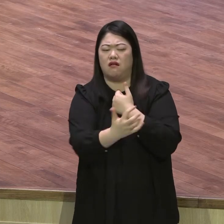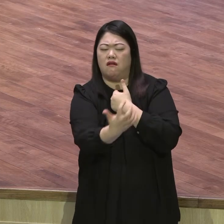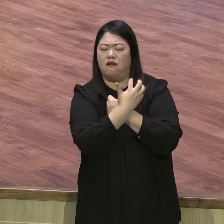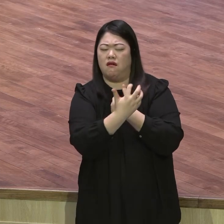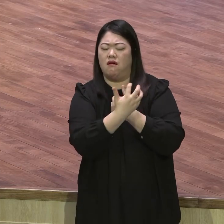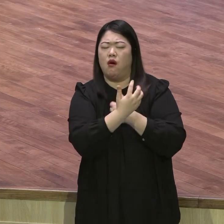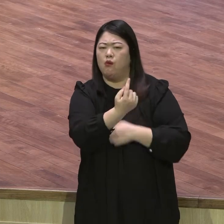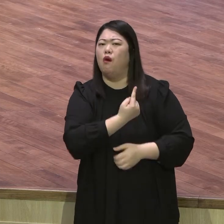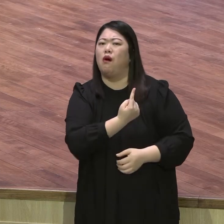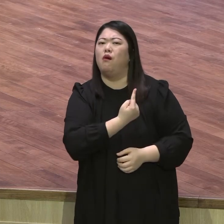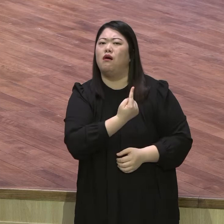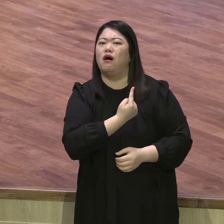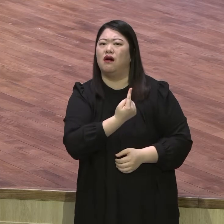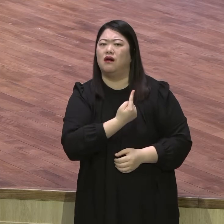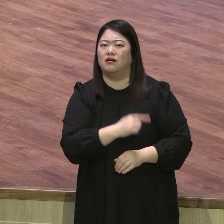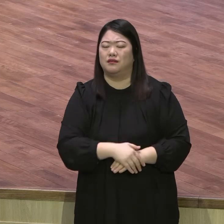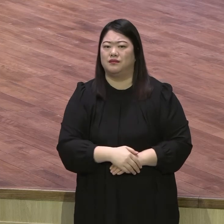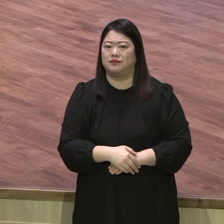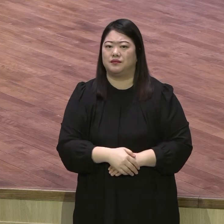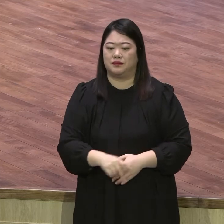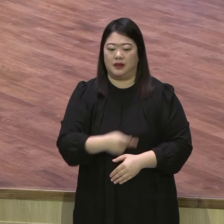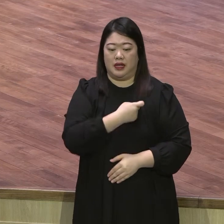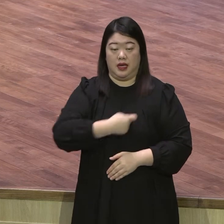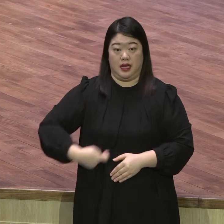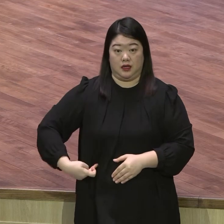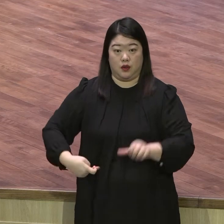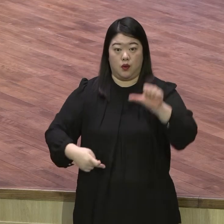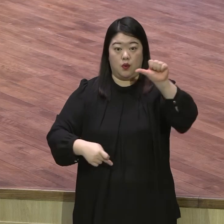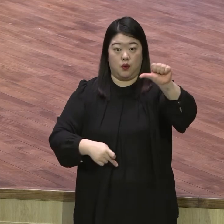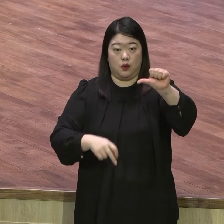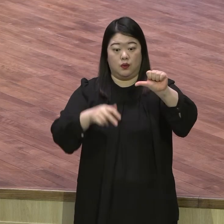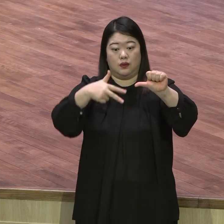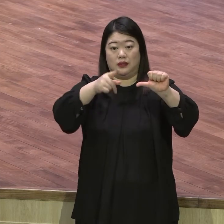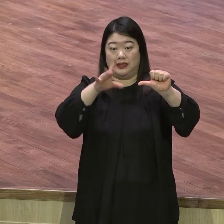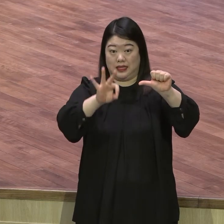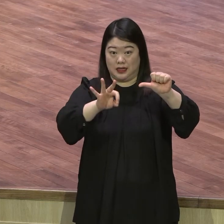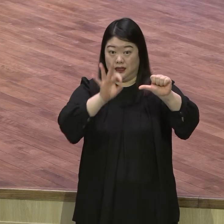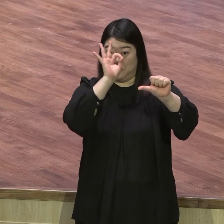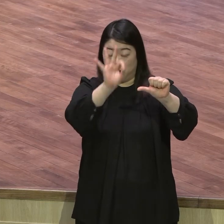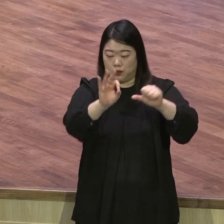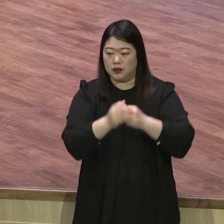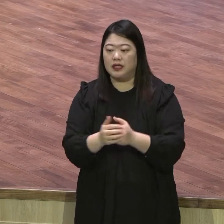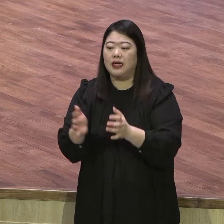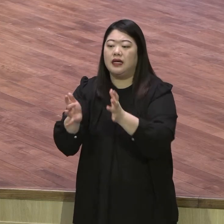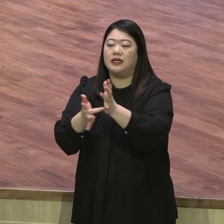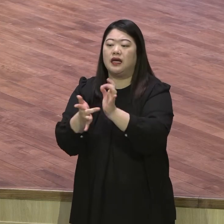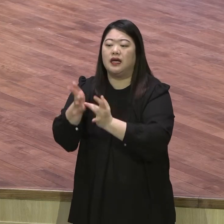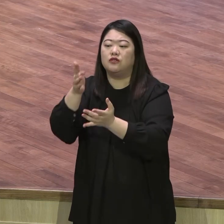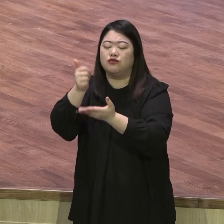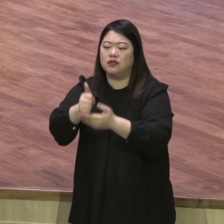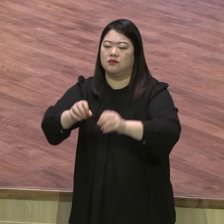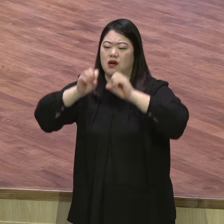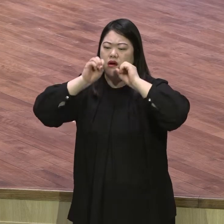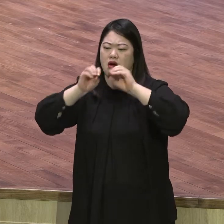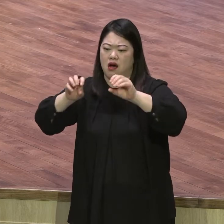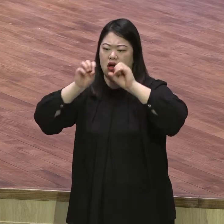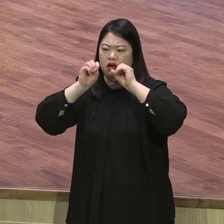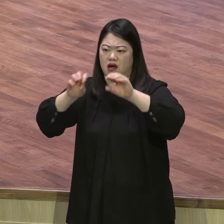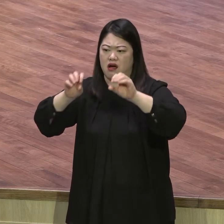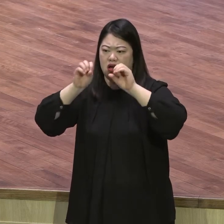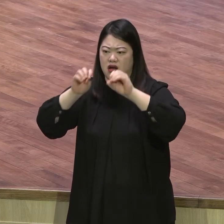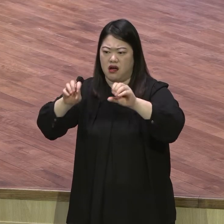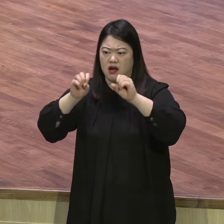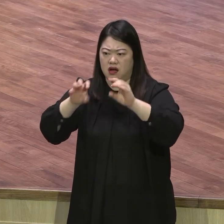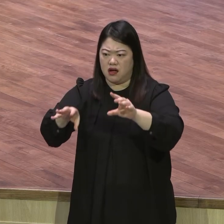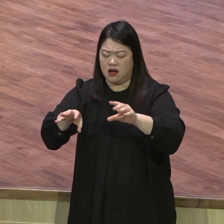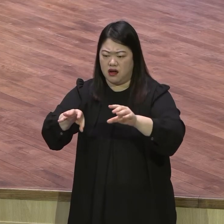이 사도행전 5장 41절로 42절에 보면 예수님을 증거한다는 이유만으로 예수님을 증거한다는 이유